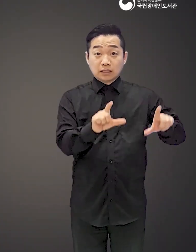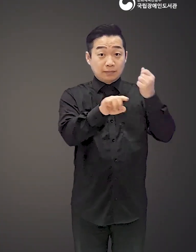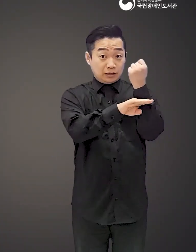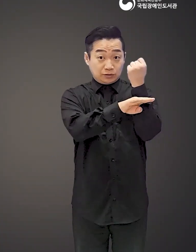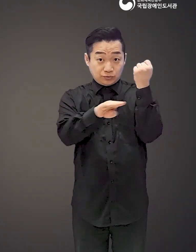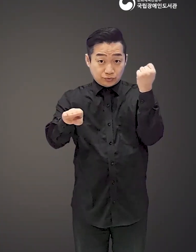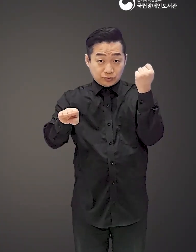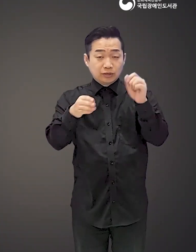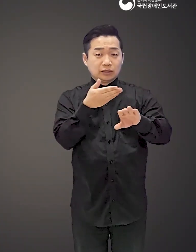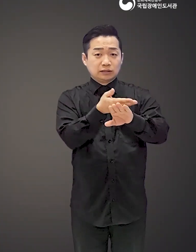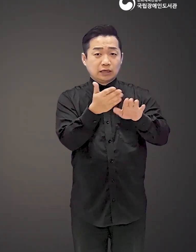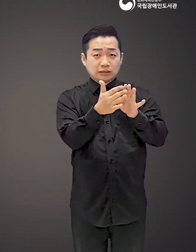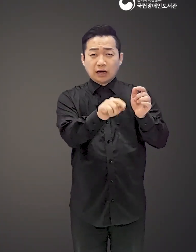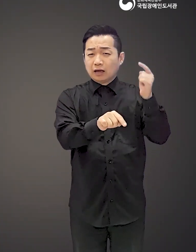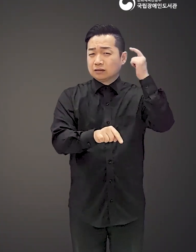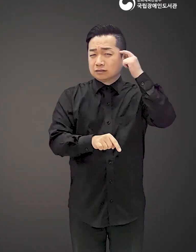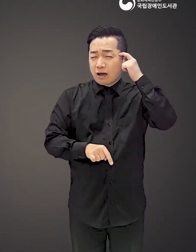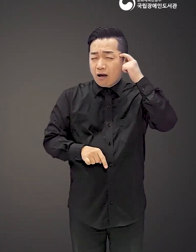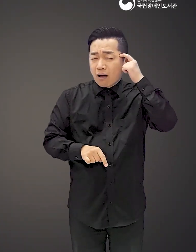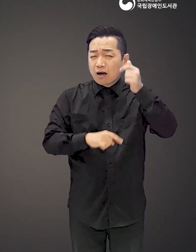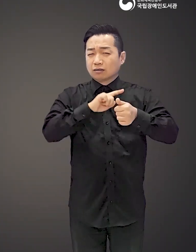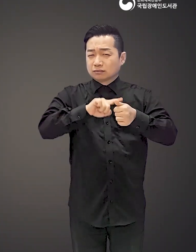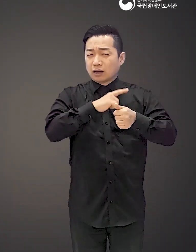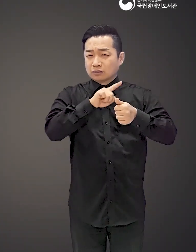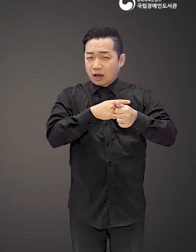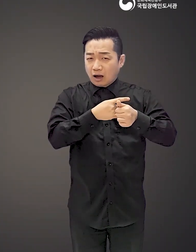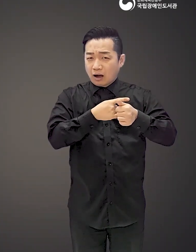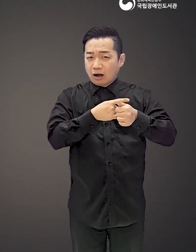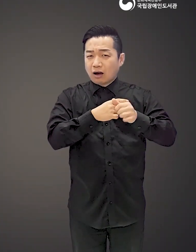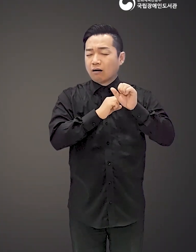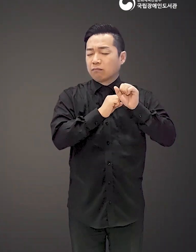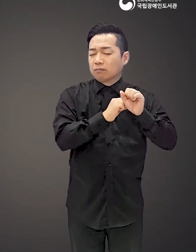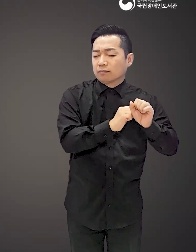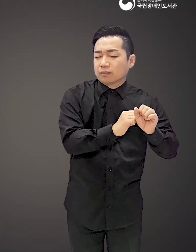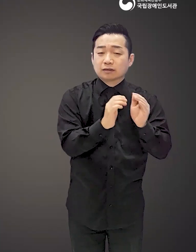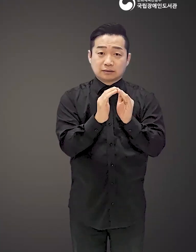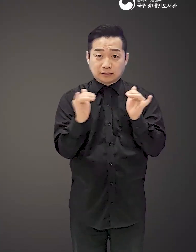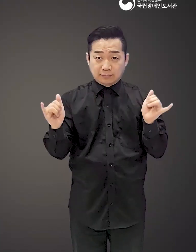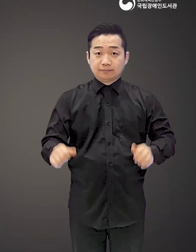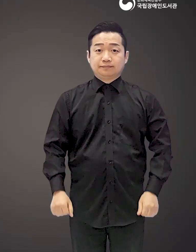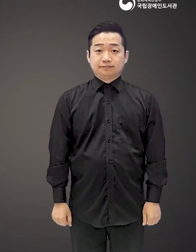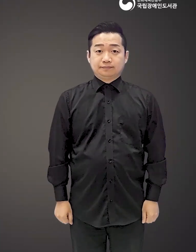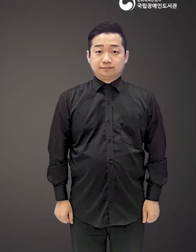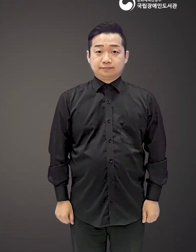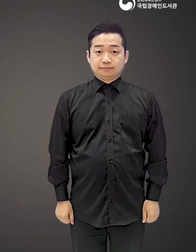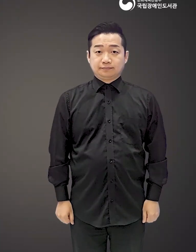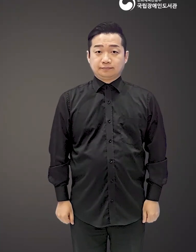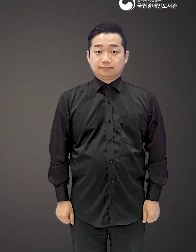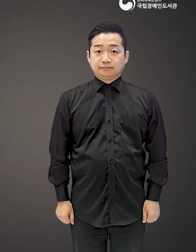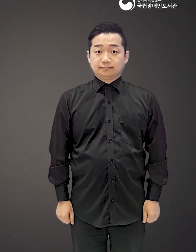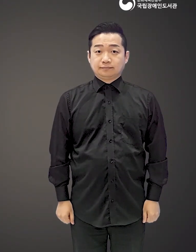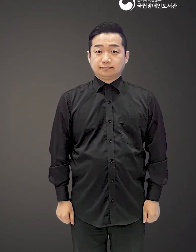나의 삶의 기준을 타인들의 평가에 무의식적으로 의존하는 사람들.